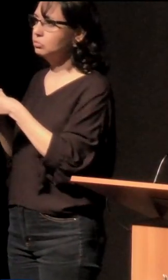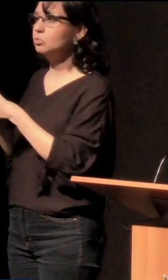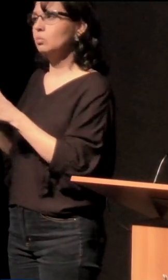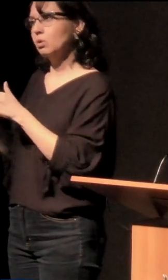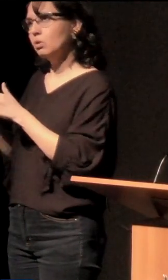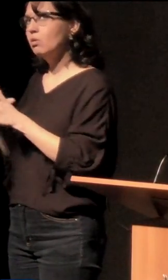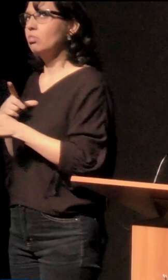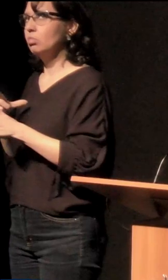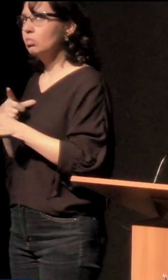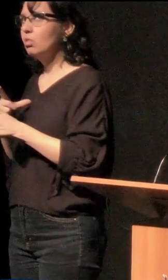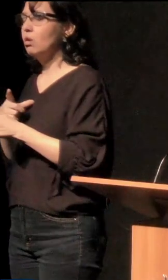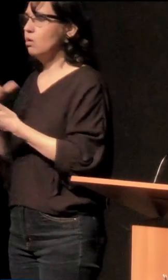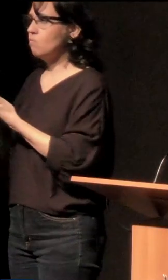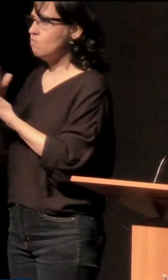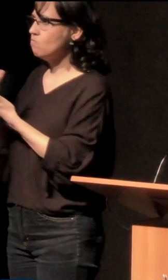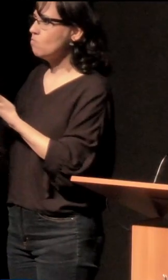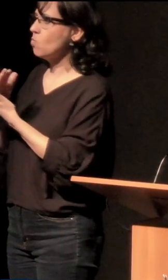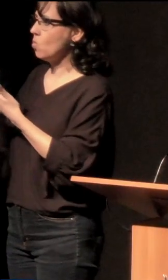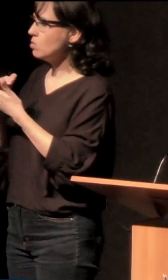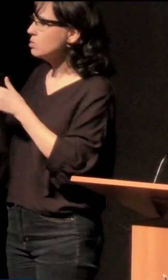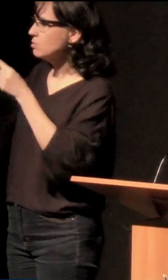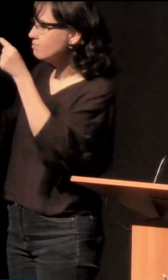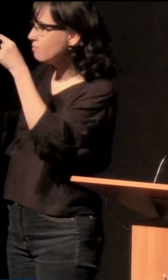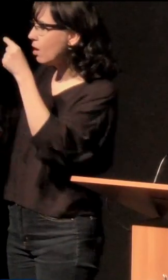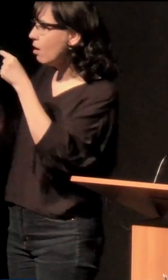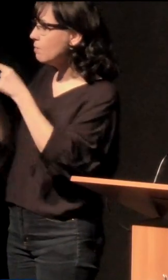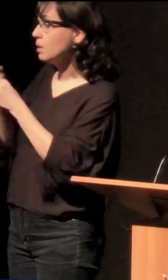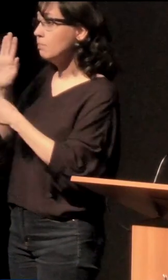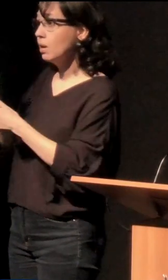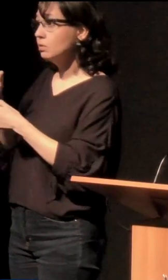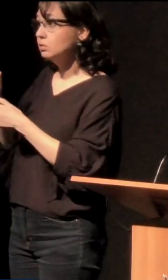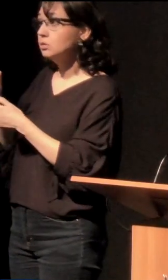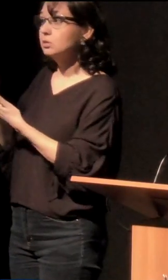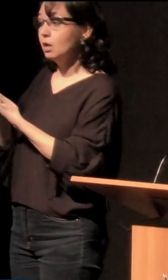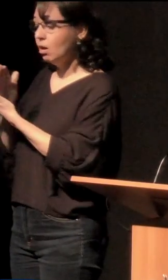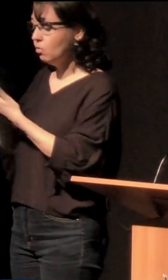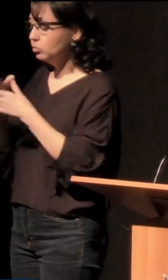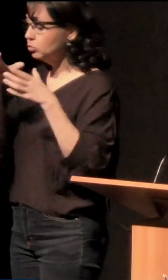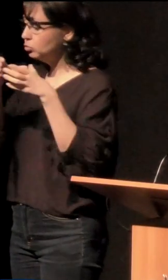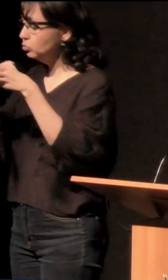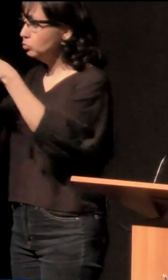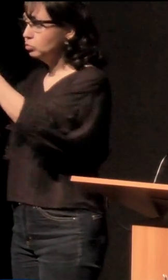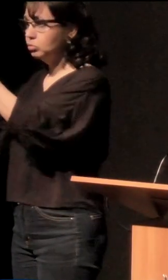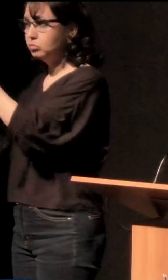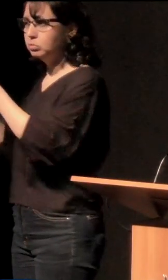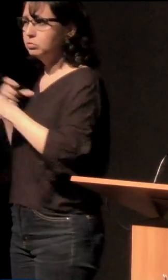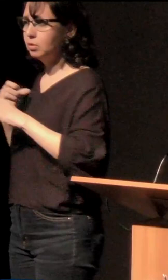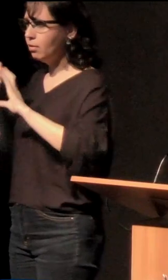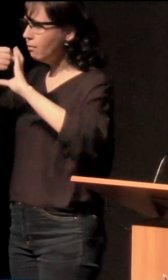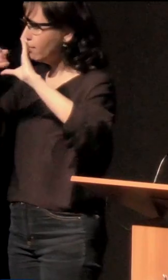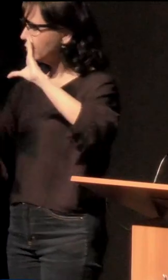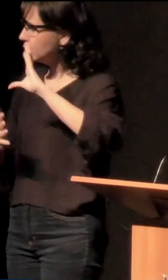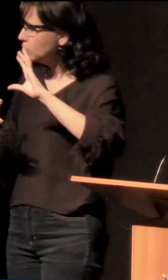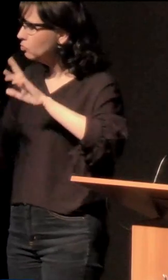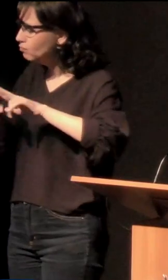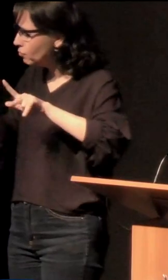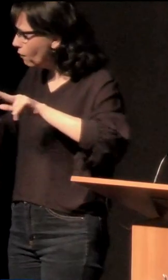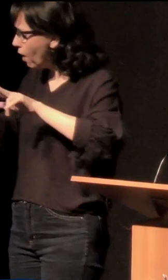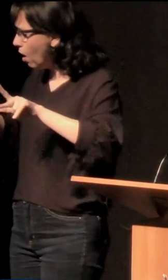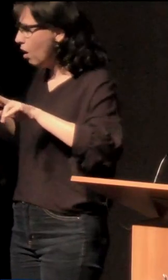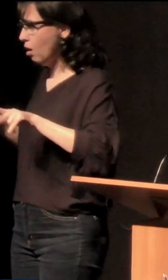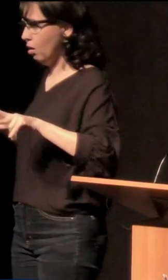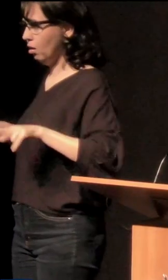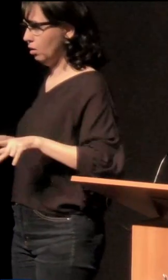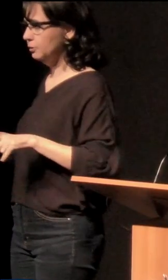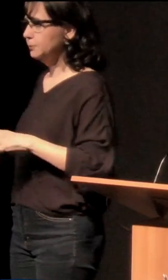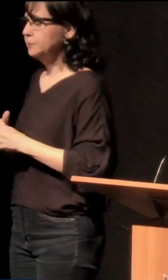sabe que é existe uma diversidade muito grande de questões de características das Comunidades Quilombolas no Brasil como um todo